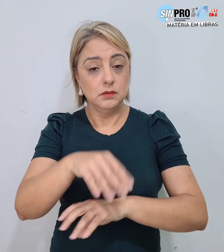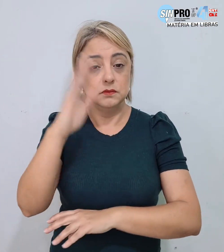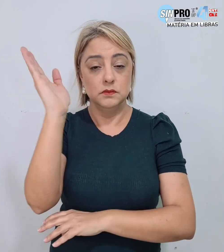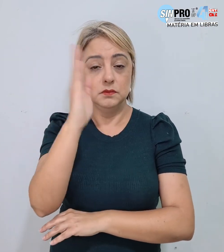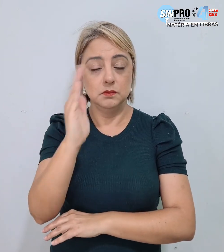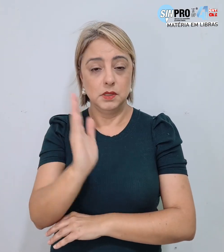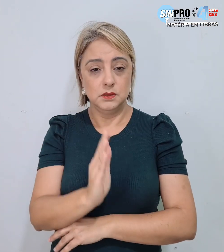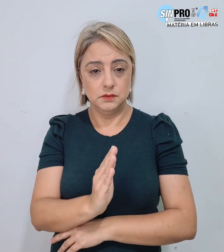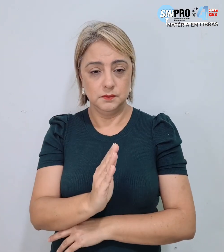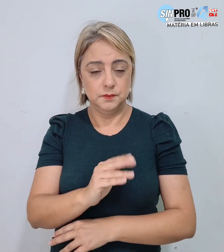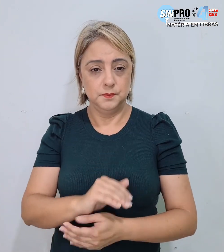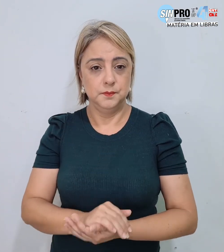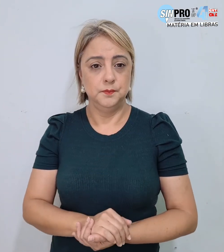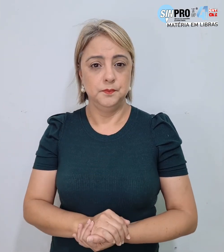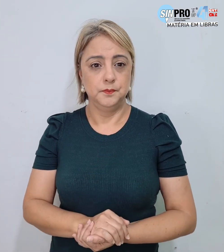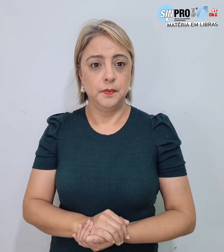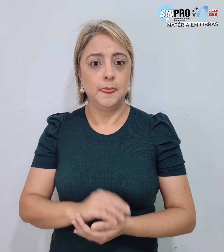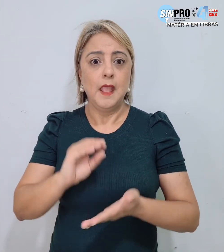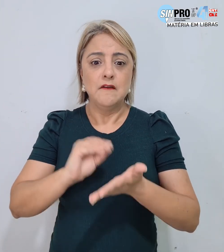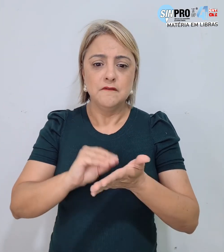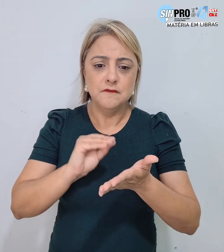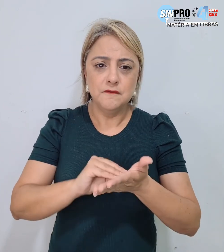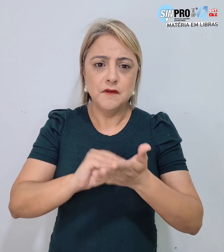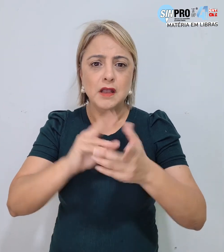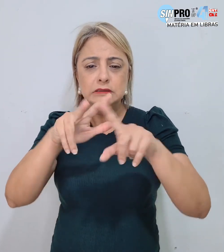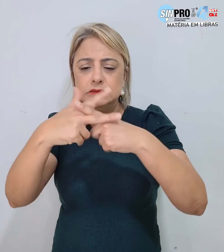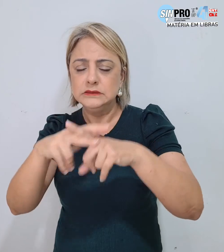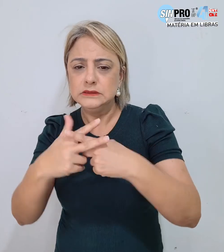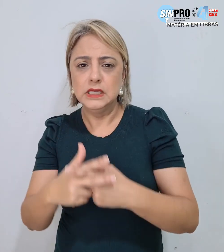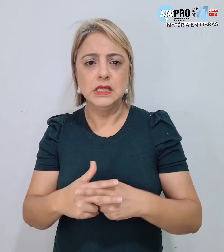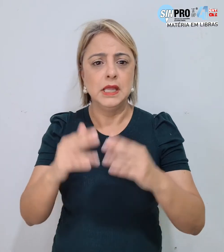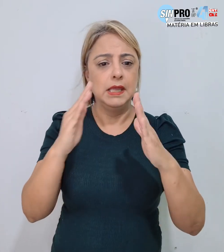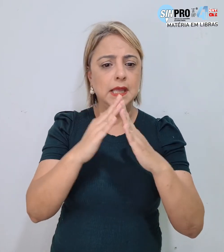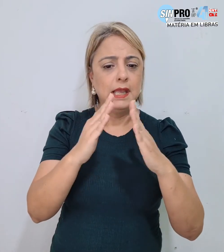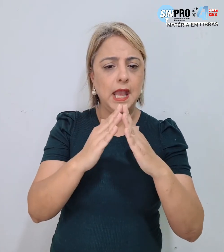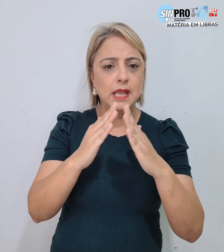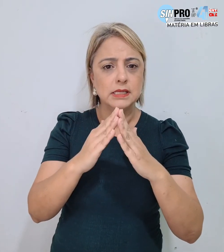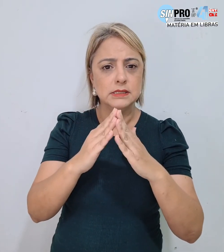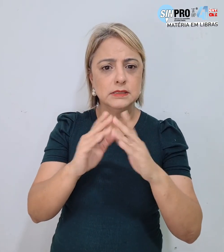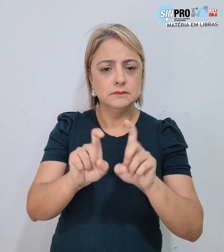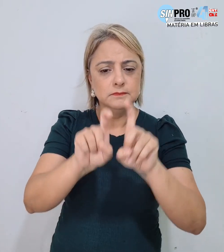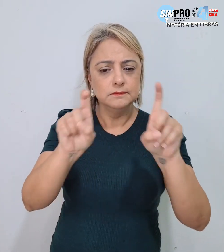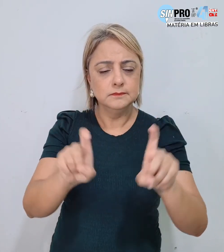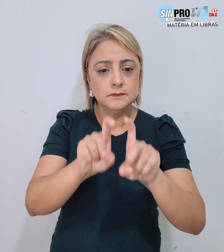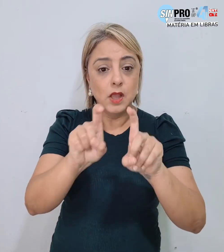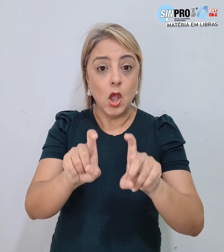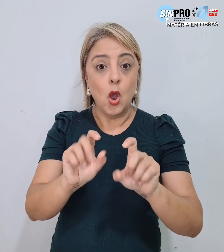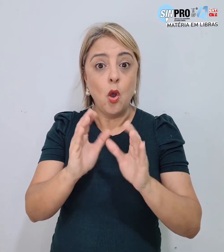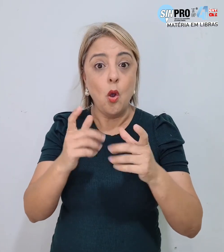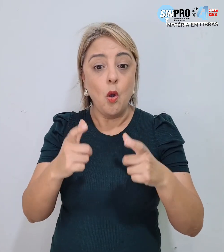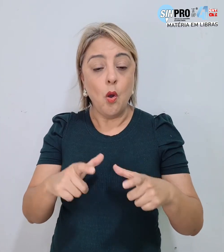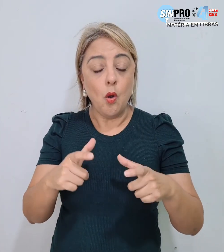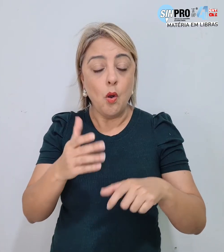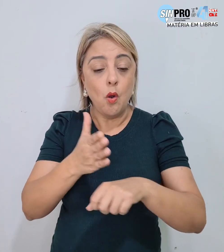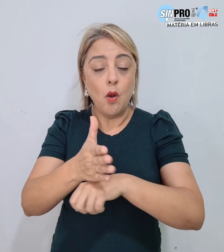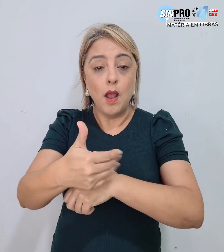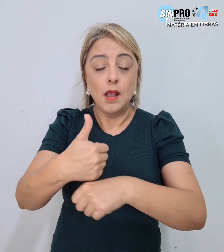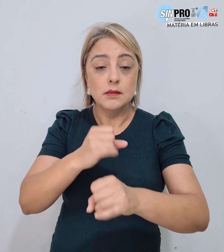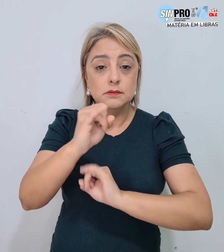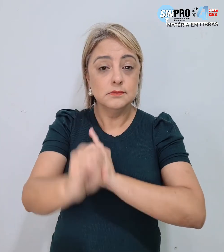no Brasil e a falta de equipamentos em casa eu pude acesso à internet